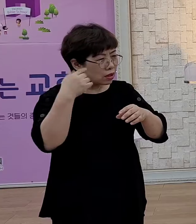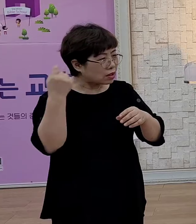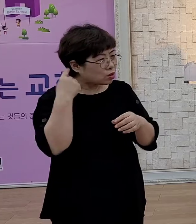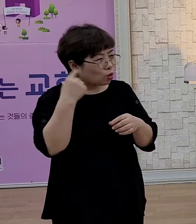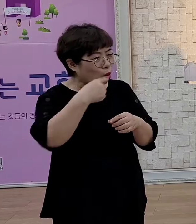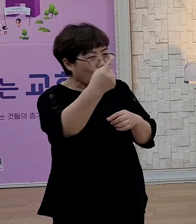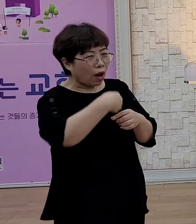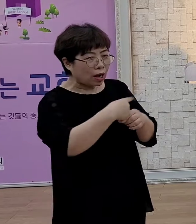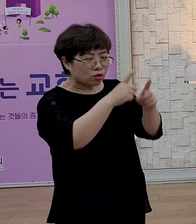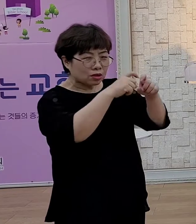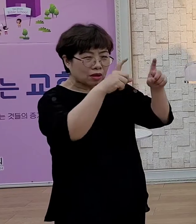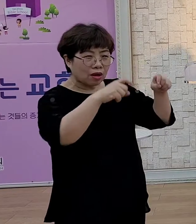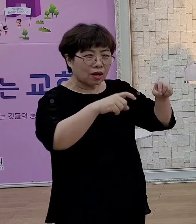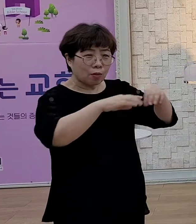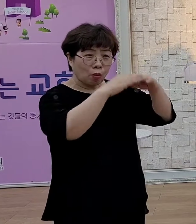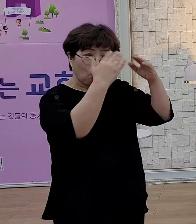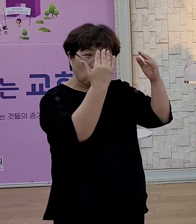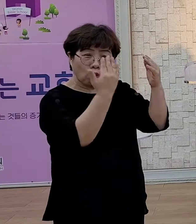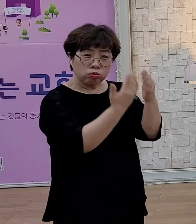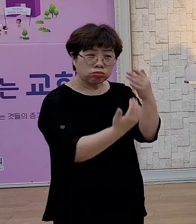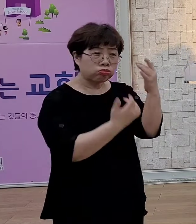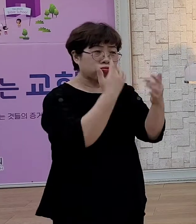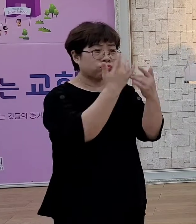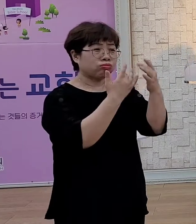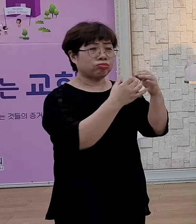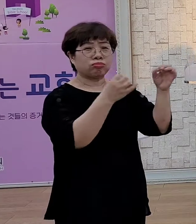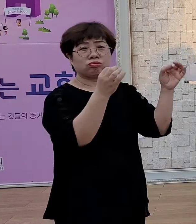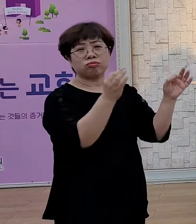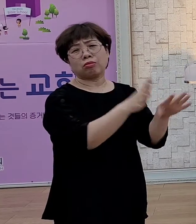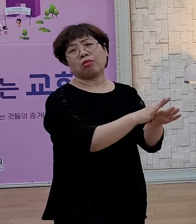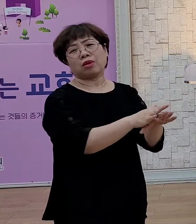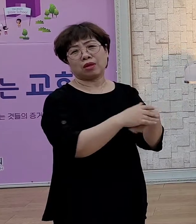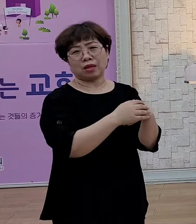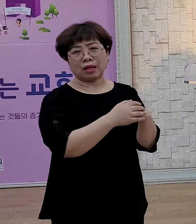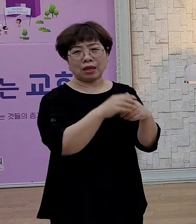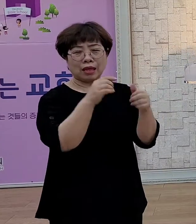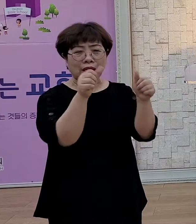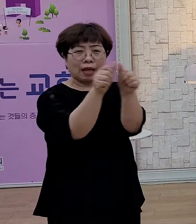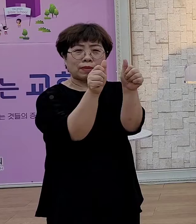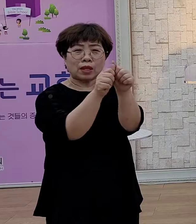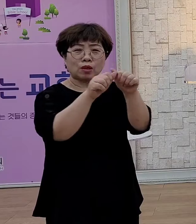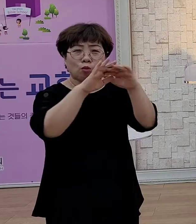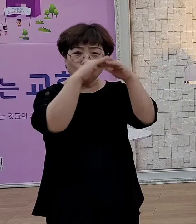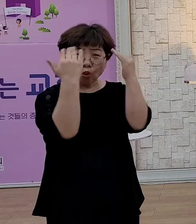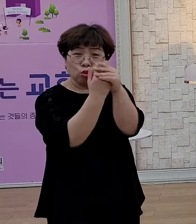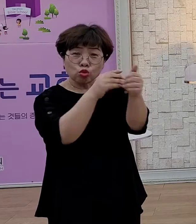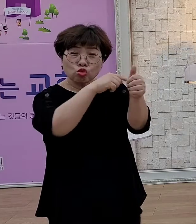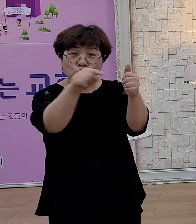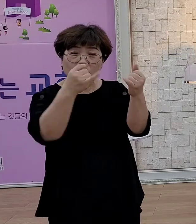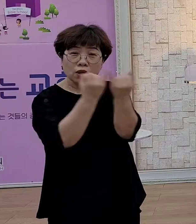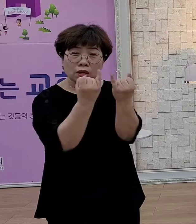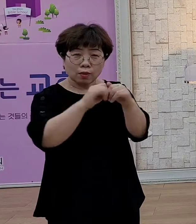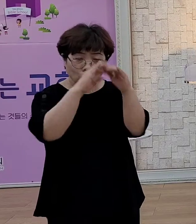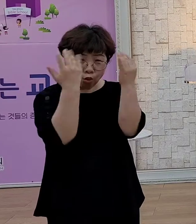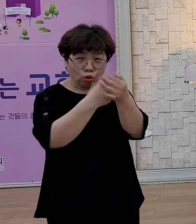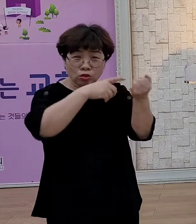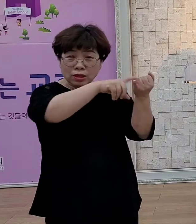자기 살던 그 성읍의 모든 사람들, 남자들은 다 죽였고 여자들은 다 잡아가고